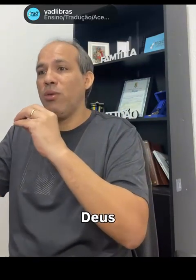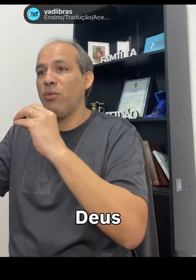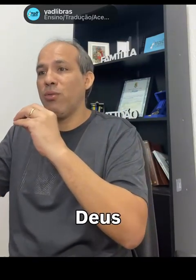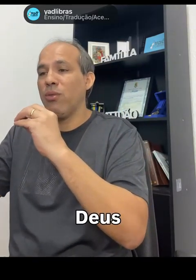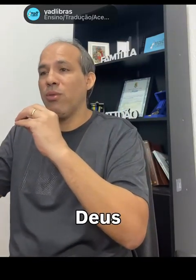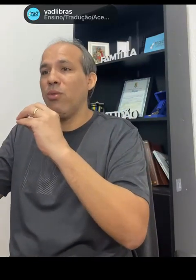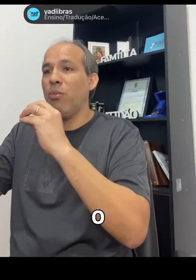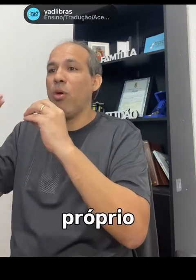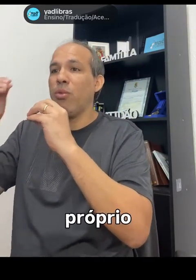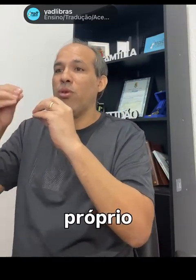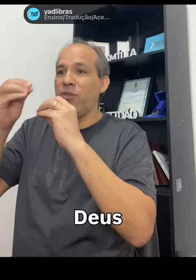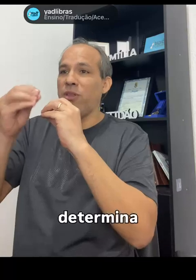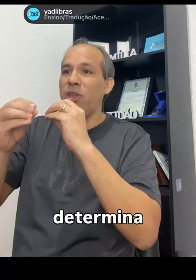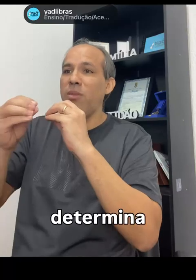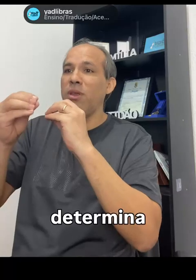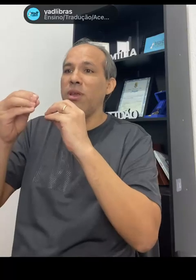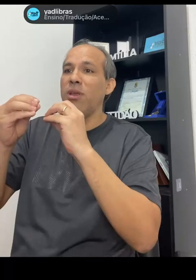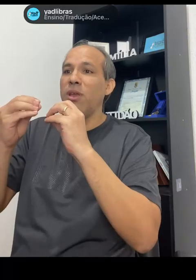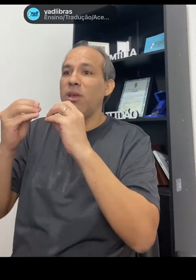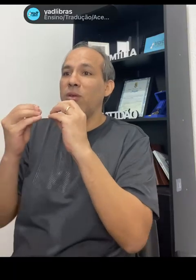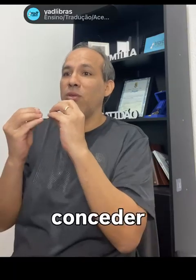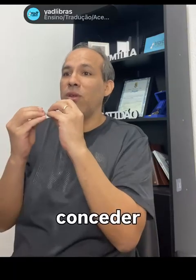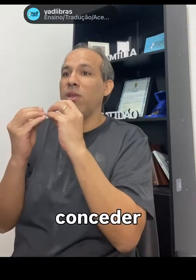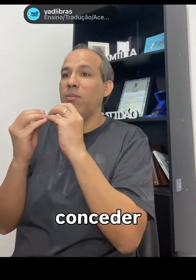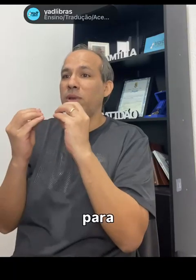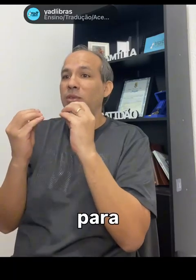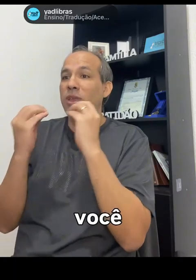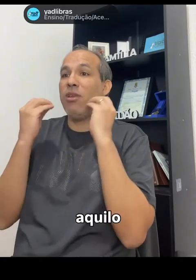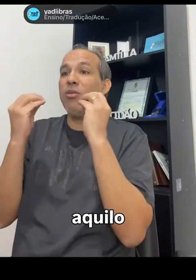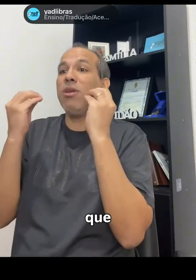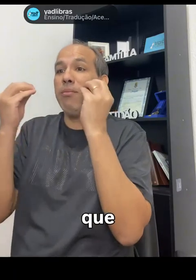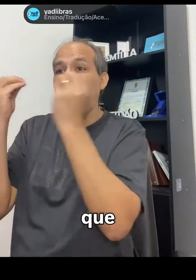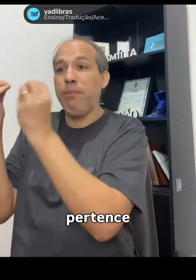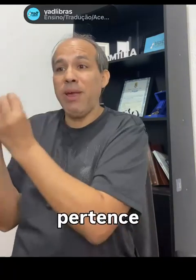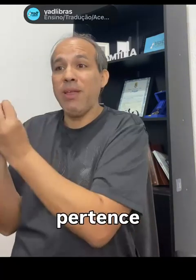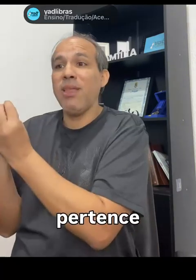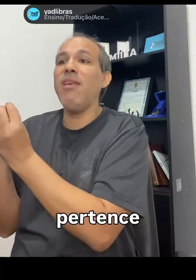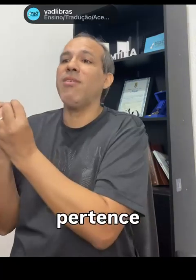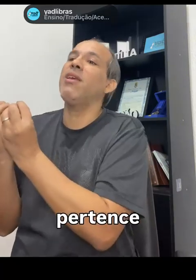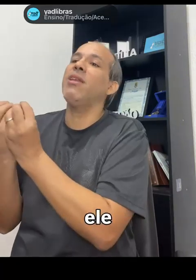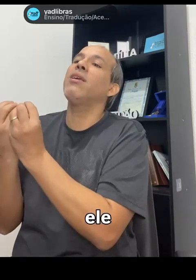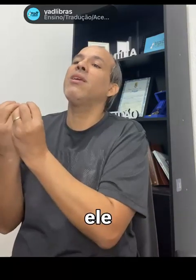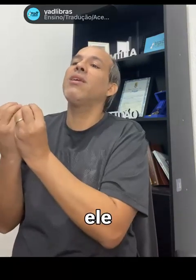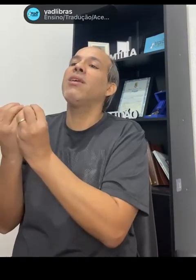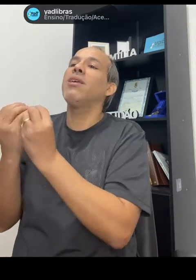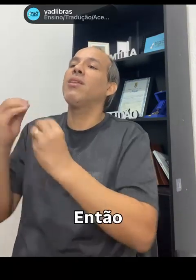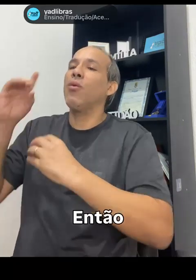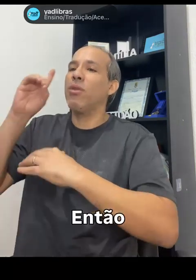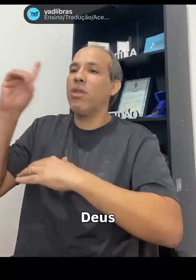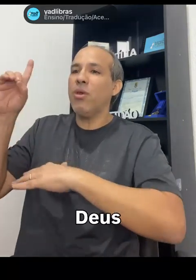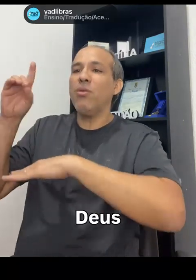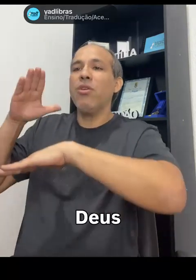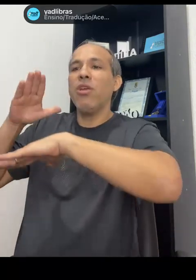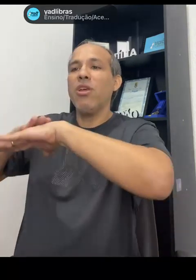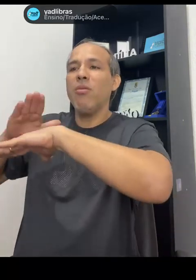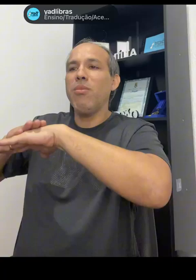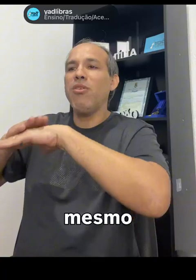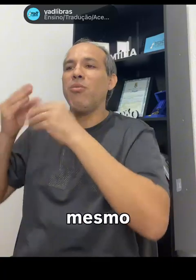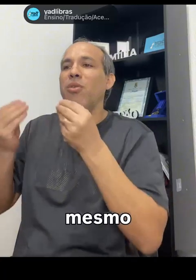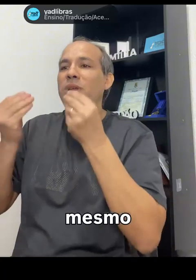Deus. O próprio Deus determina conceder para você aquilo que pertence a ele. Então, Deus mesmo